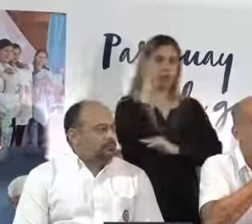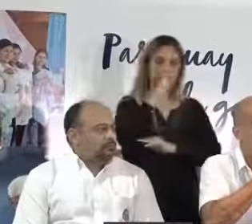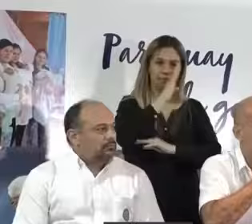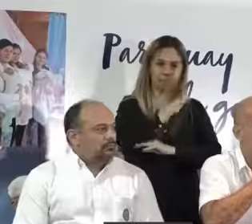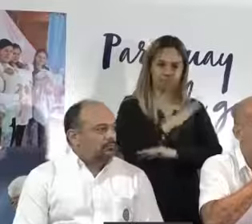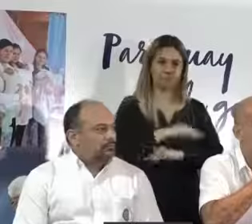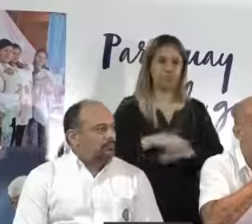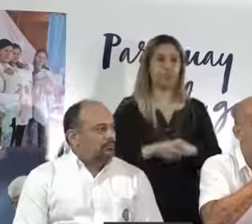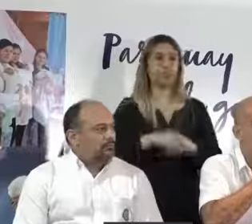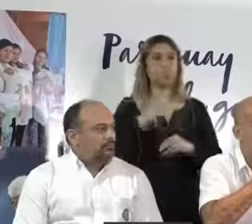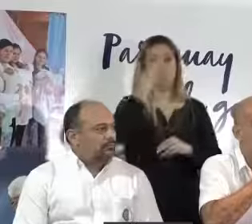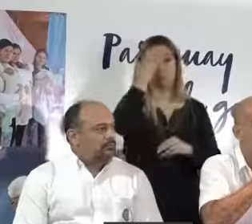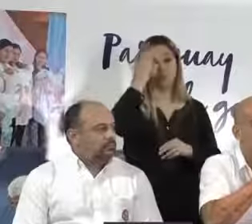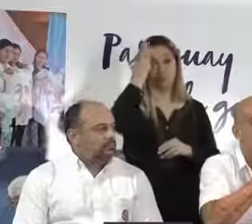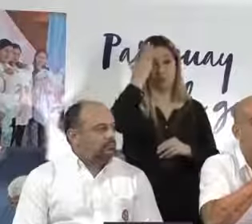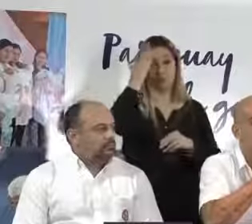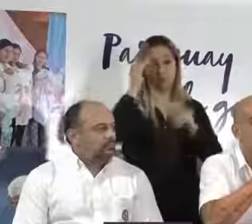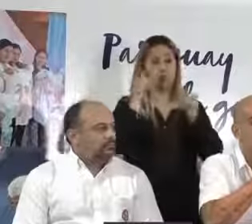aprendiendo del virus, que